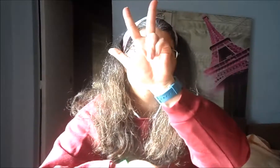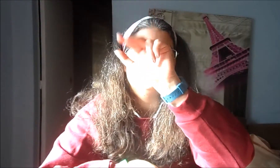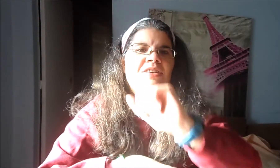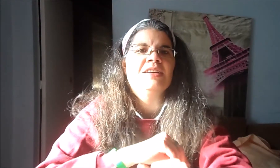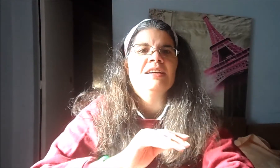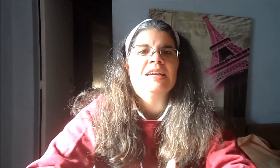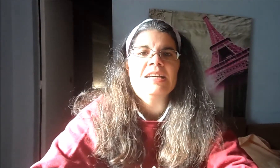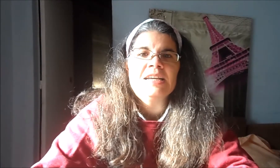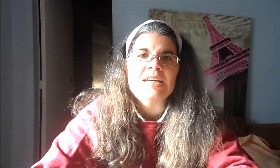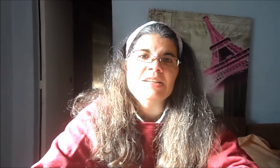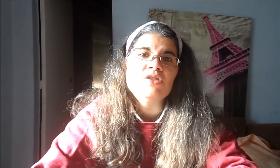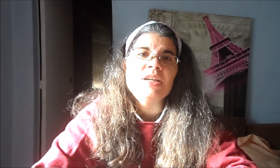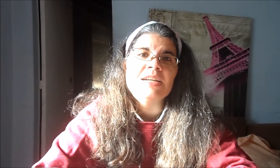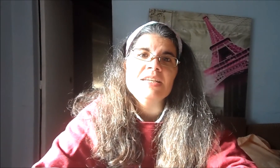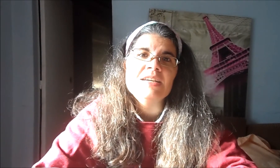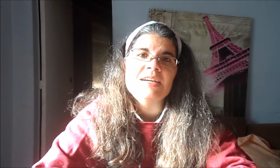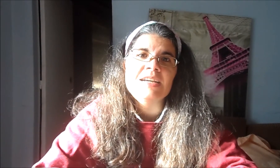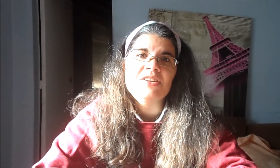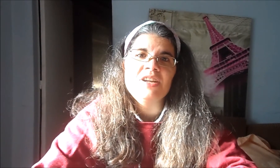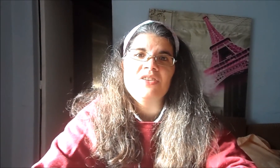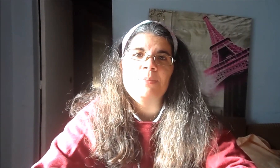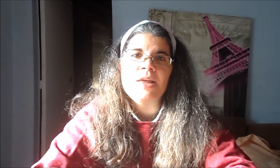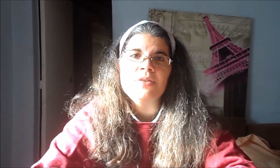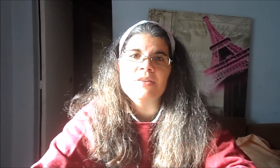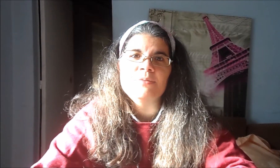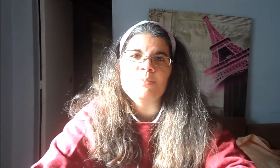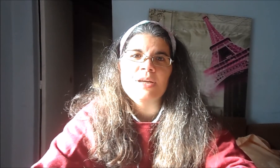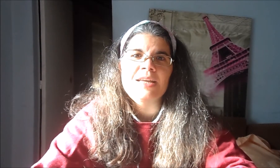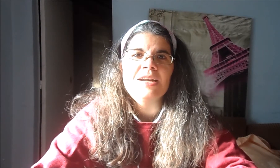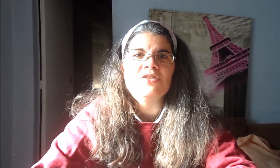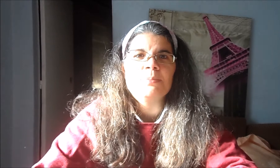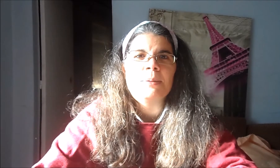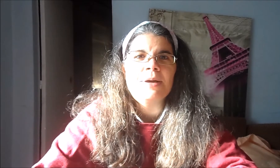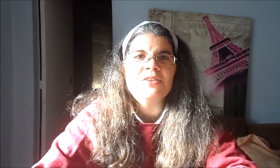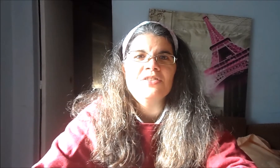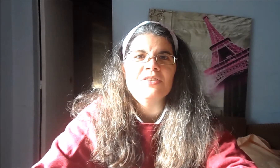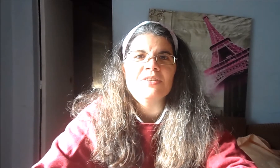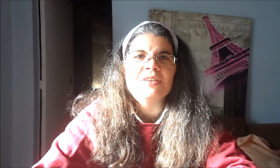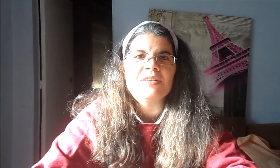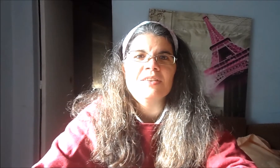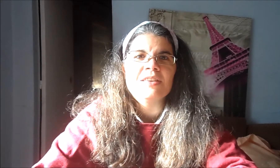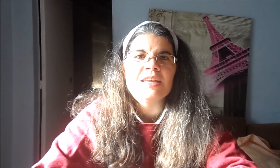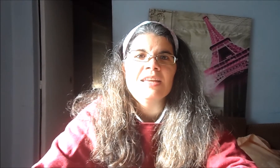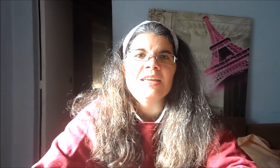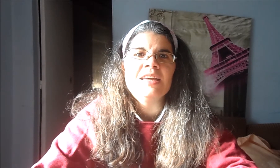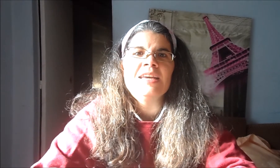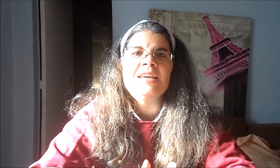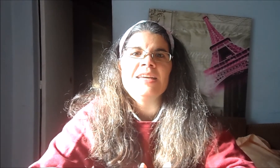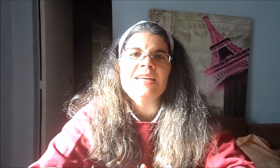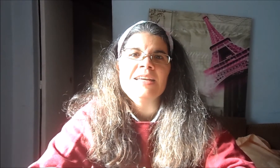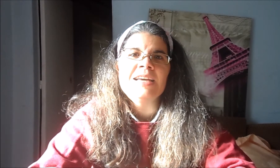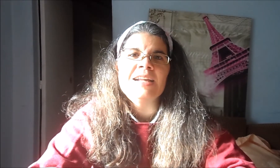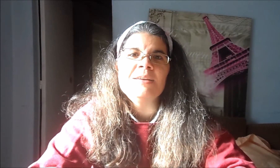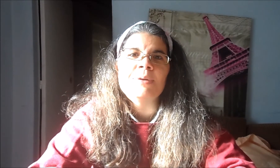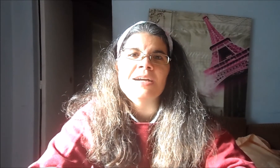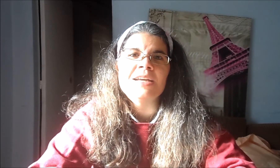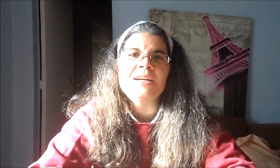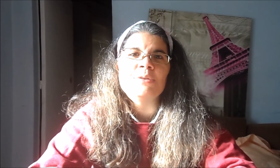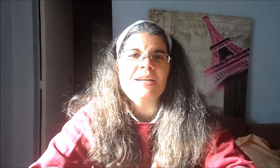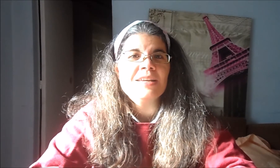3. El niño y la niña que se les aparecen porque quieren ser papás. Y él imagina una